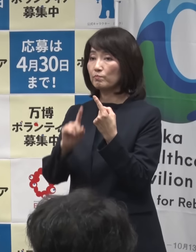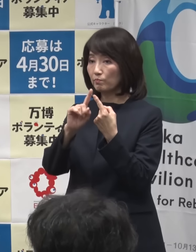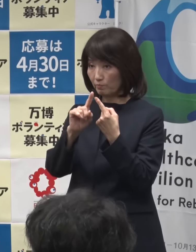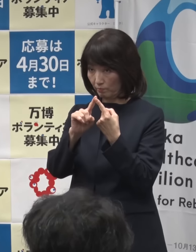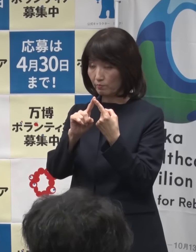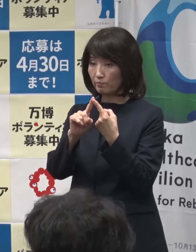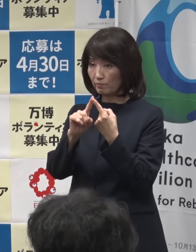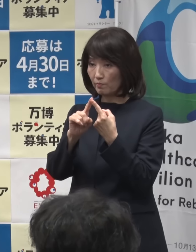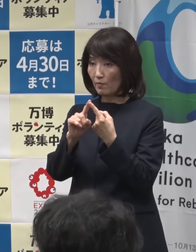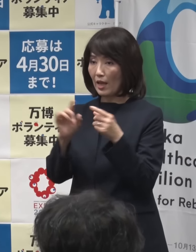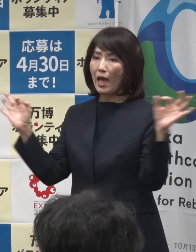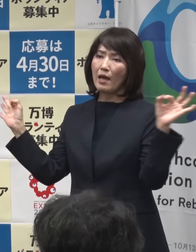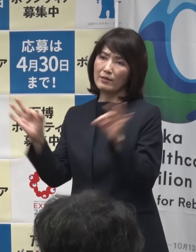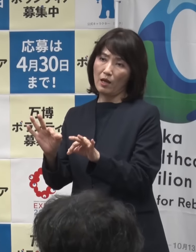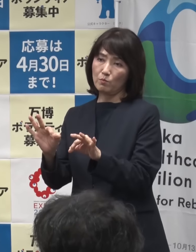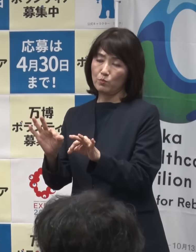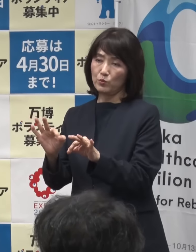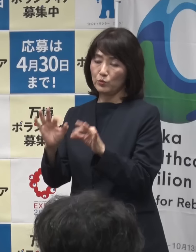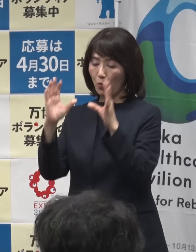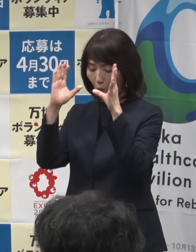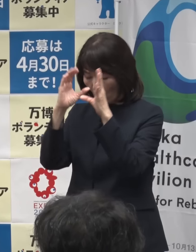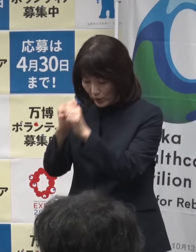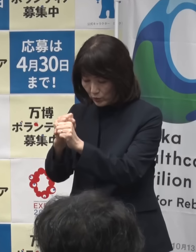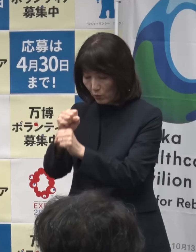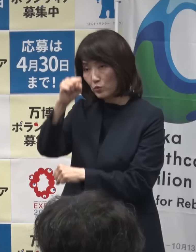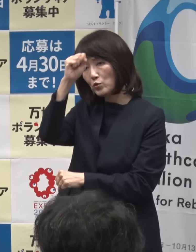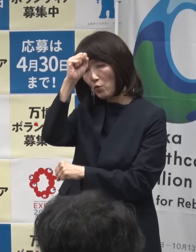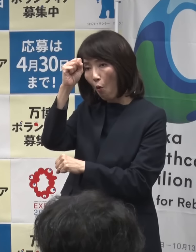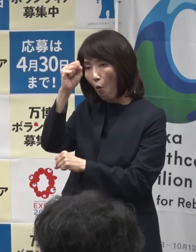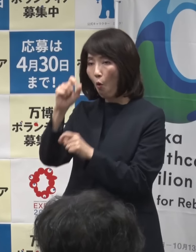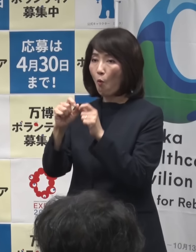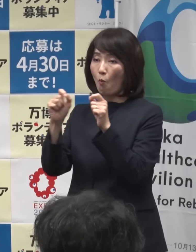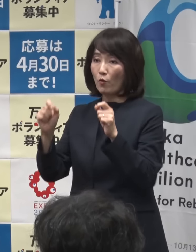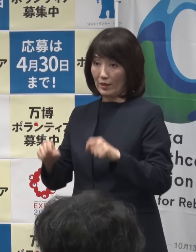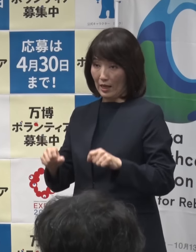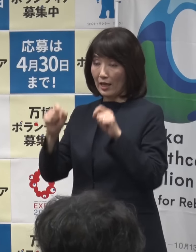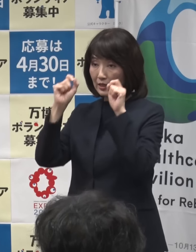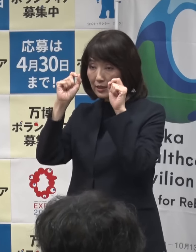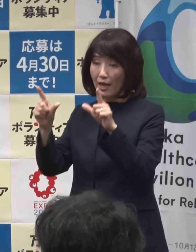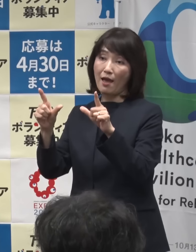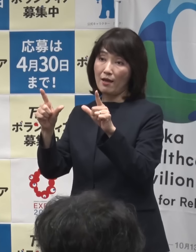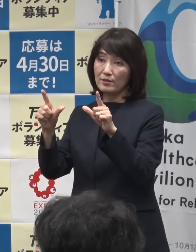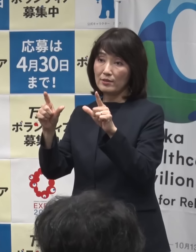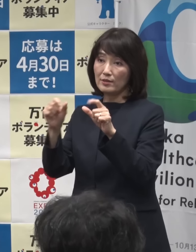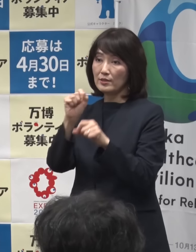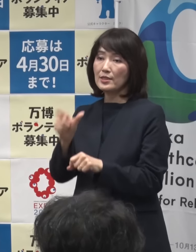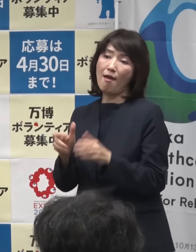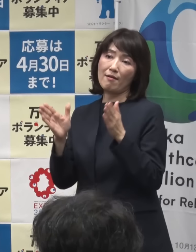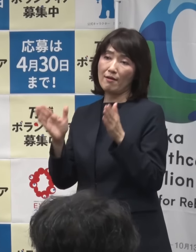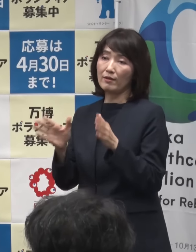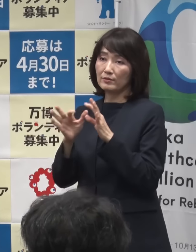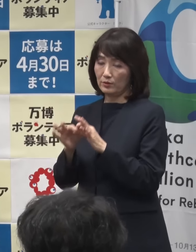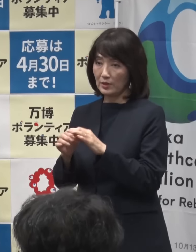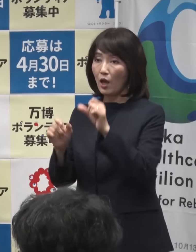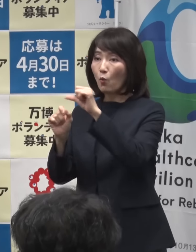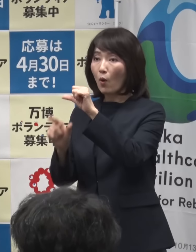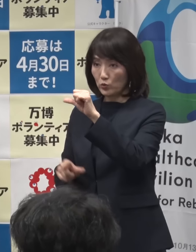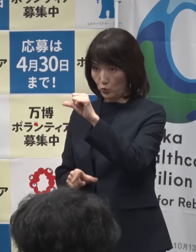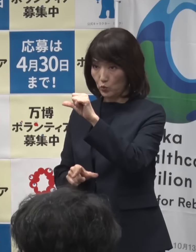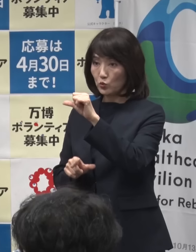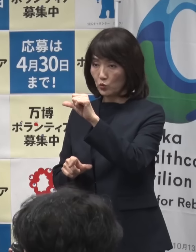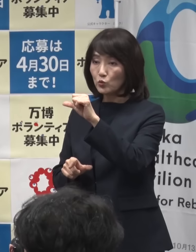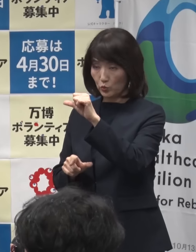はギャンブル等依存症問題啓発月間についてです。まず5月は